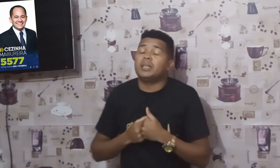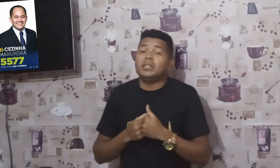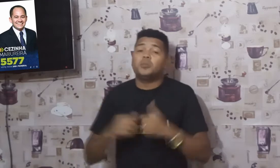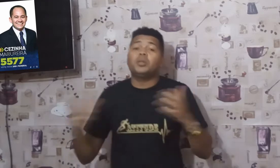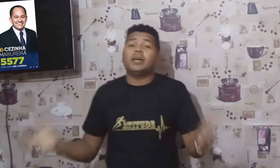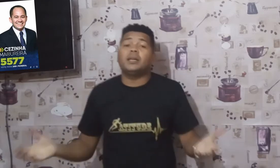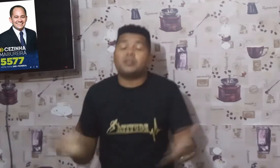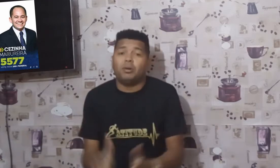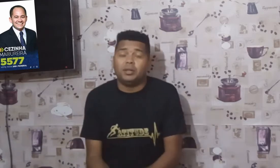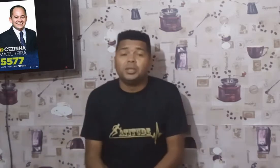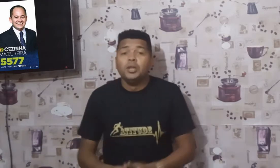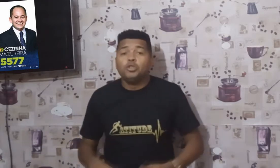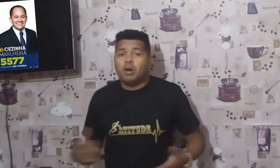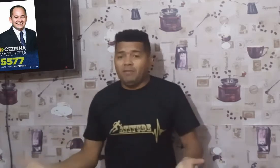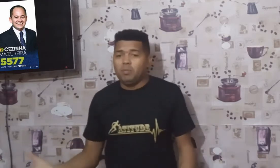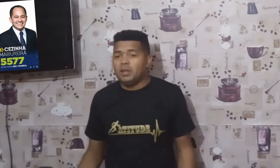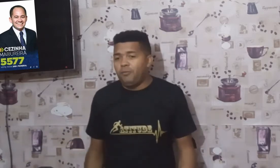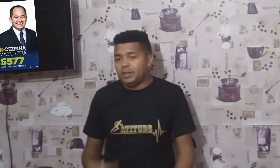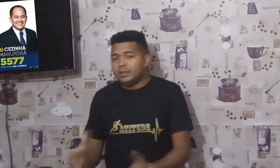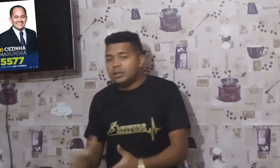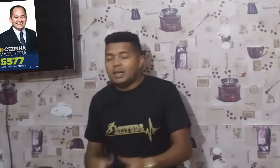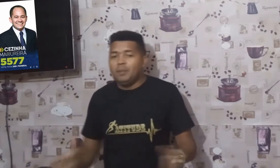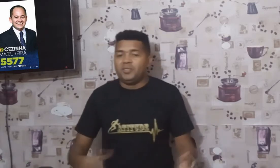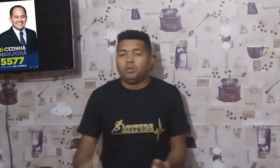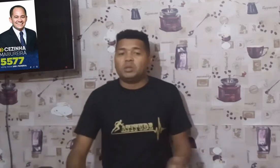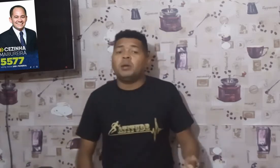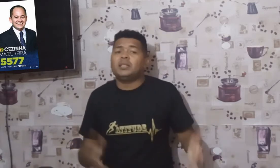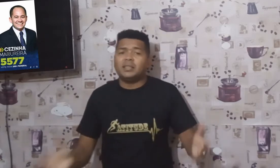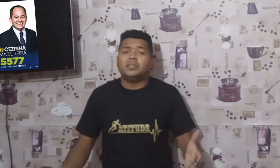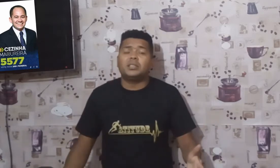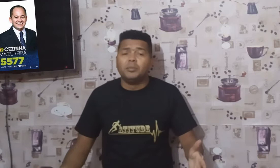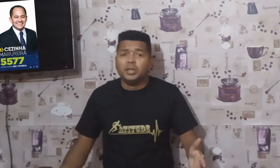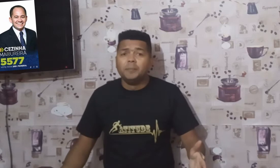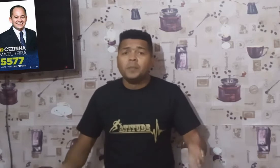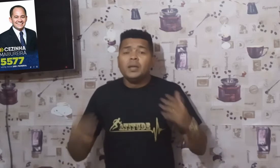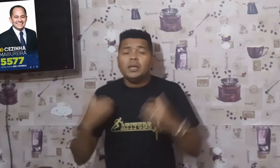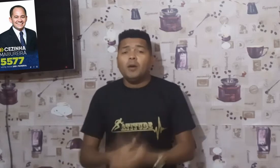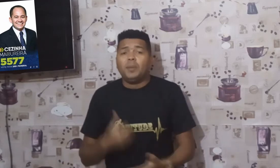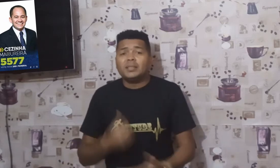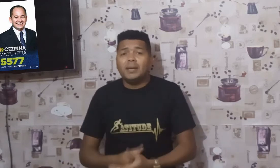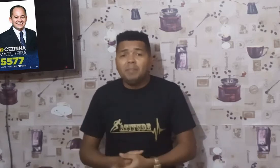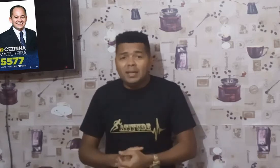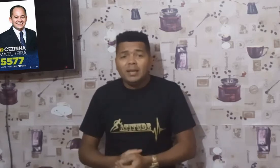reivindiquei isso, porque que restaurante jogava comida fora, sendo que daria para algumas marmitex de distribuir. E eu percebi